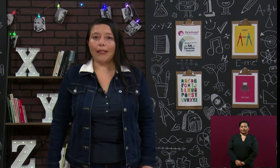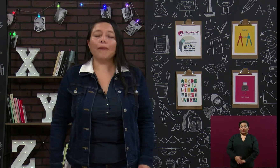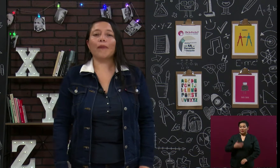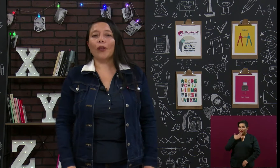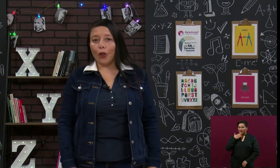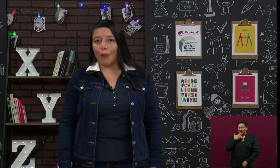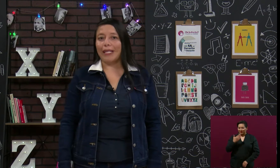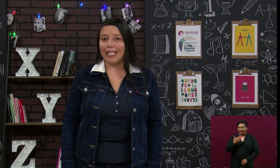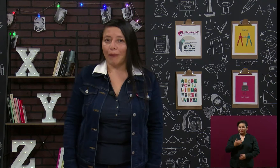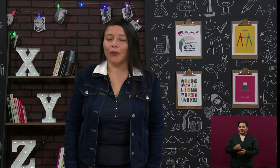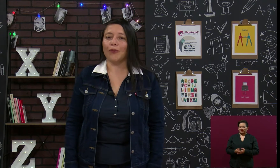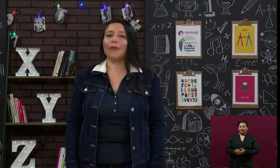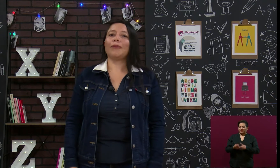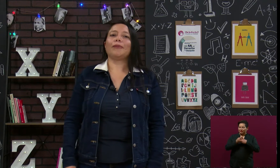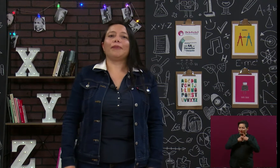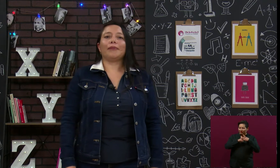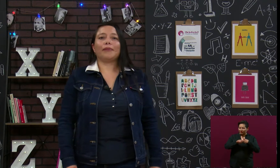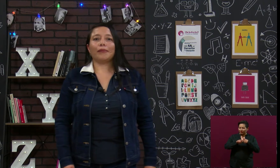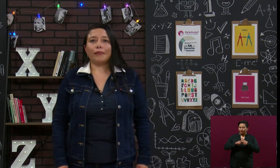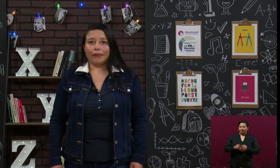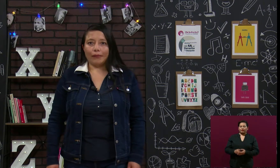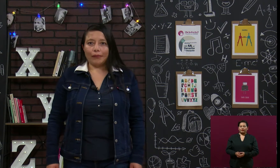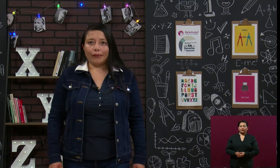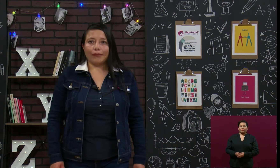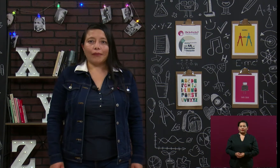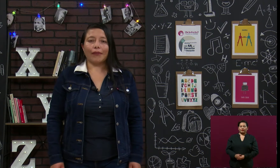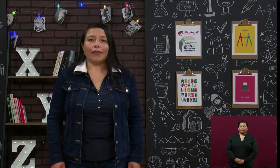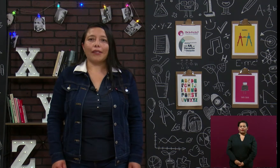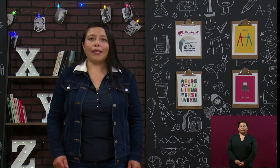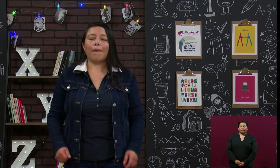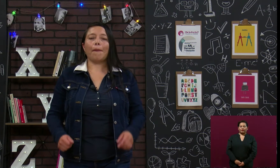Muy bien, comenzamos.